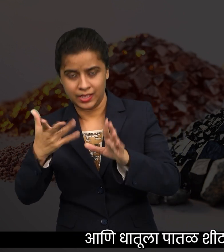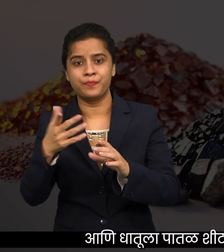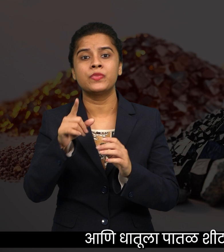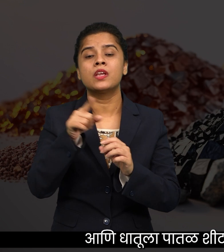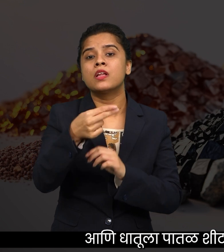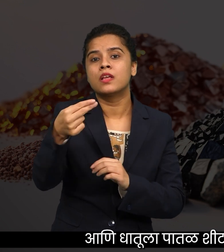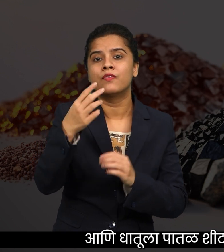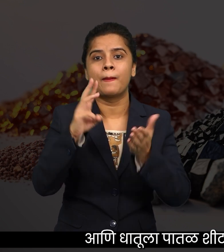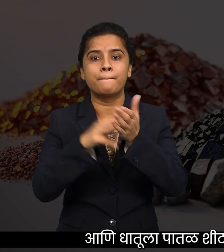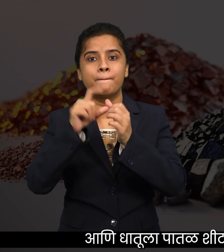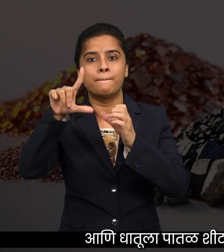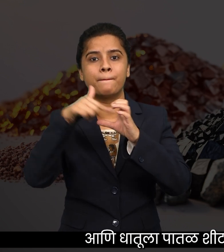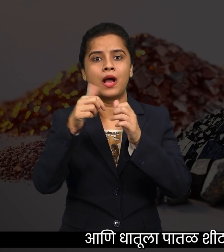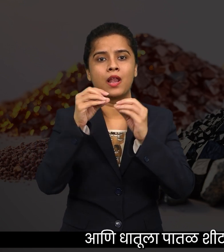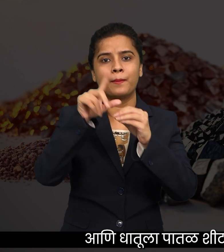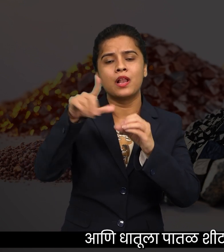म्हणतात.